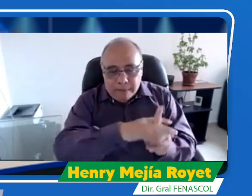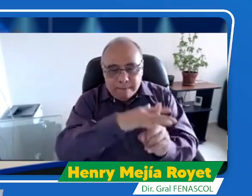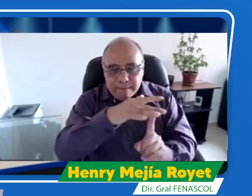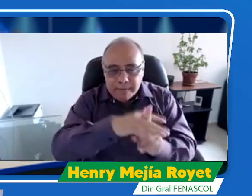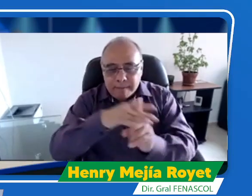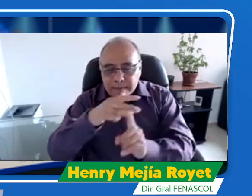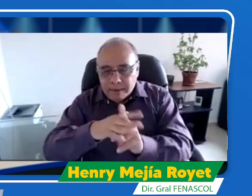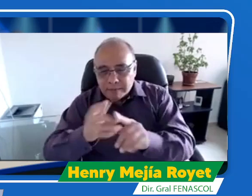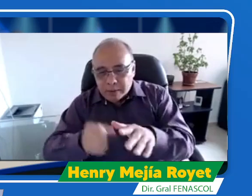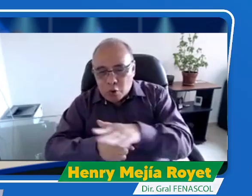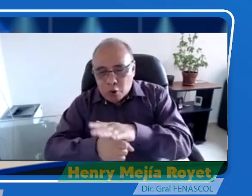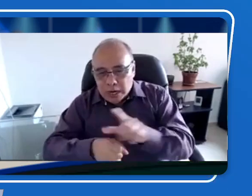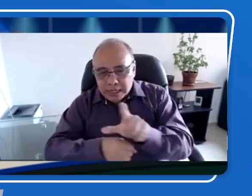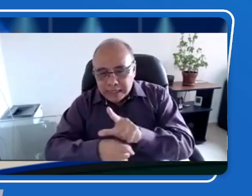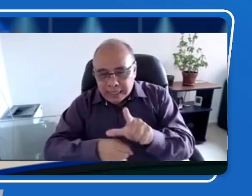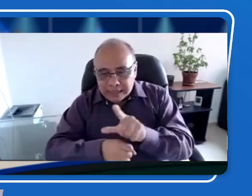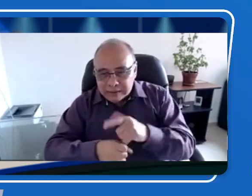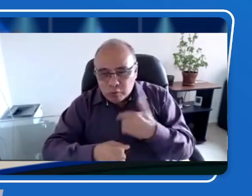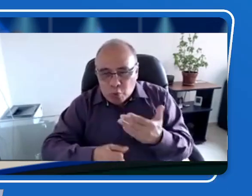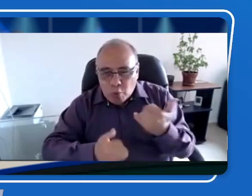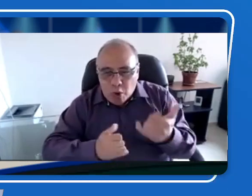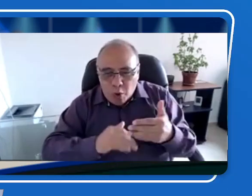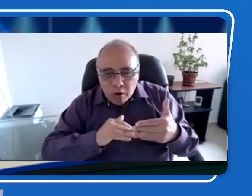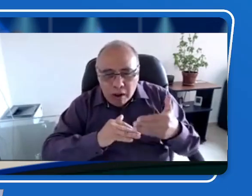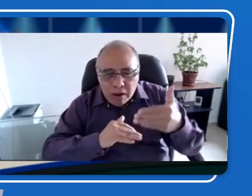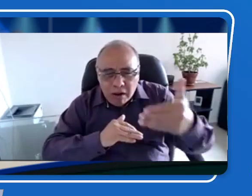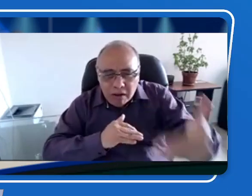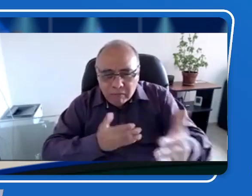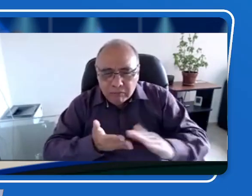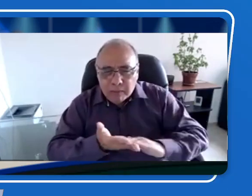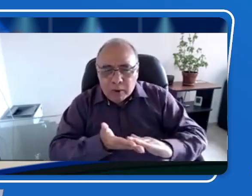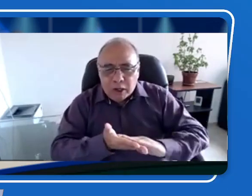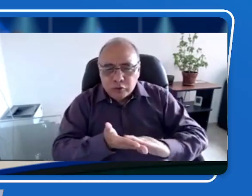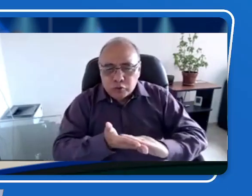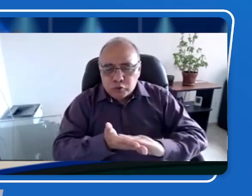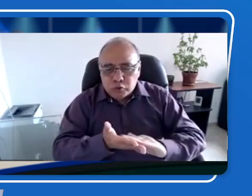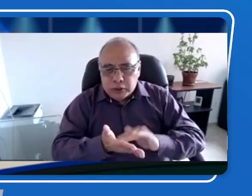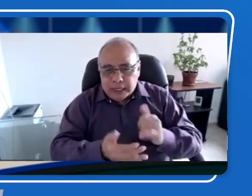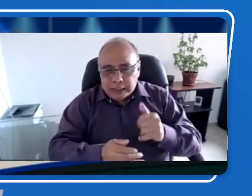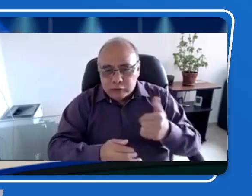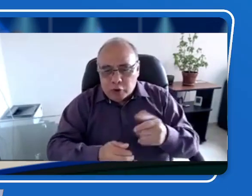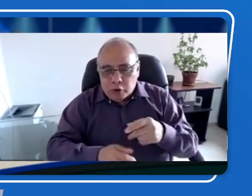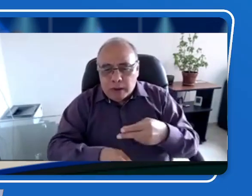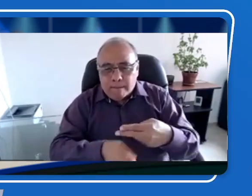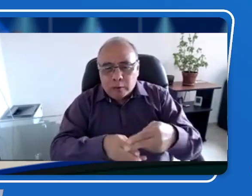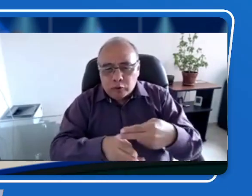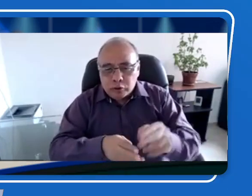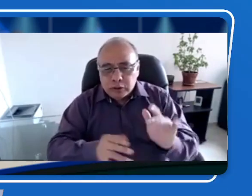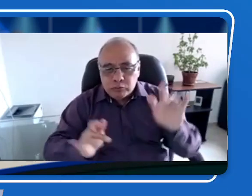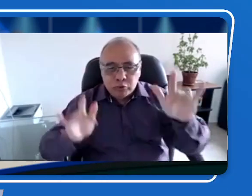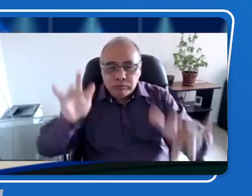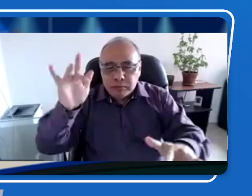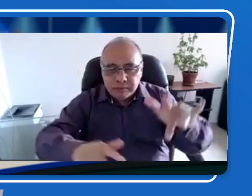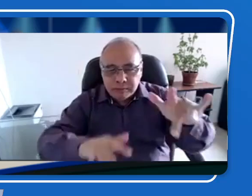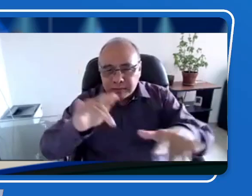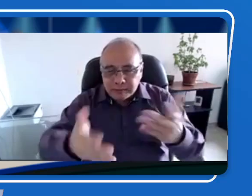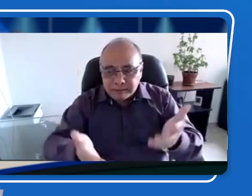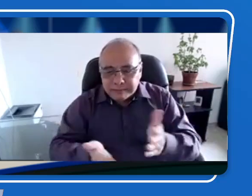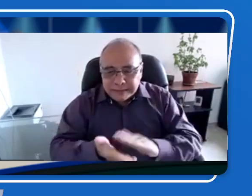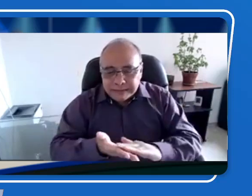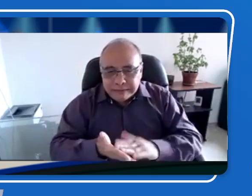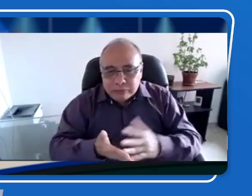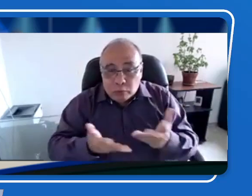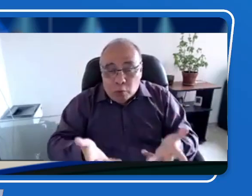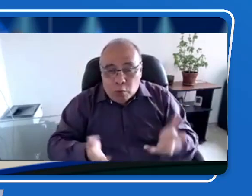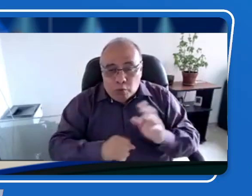Eso, por ejemplo, esta es una de las situaciones, de las tantas situaciones que se nos presentan. ¿Cómo poder hacer